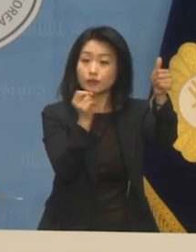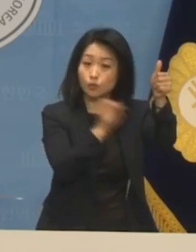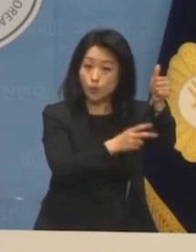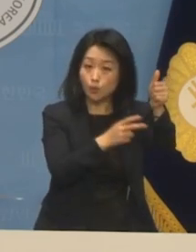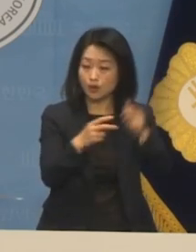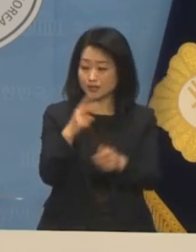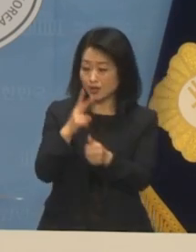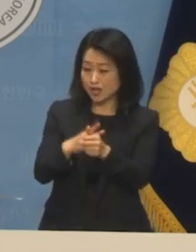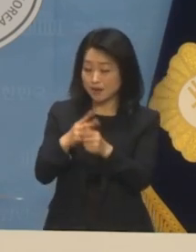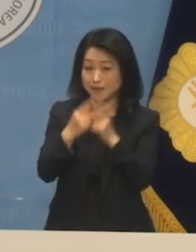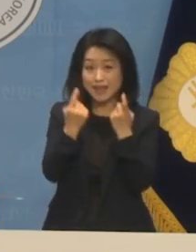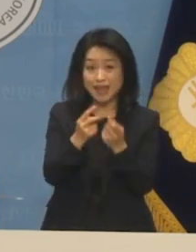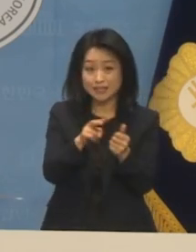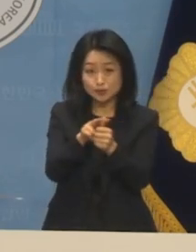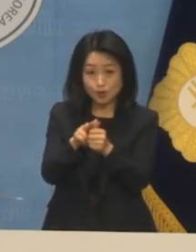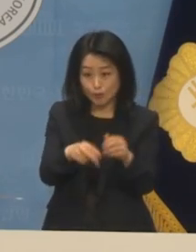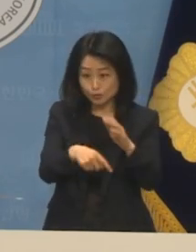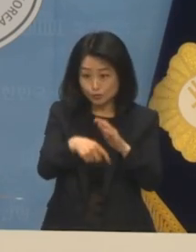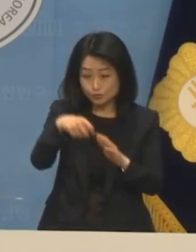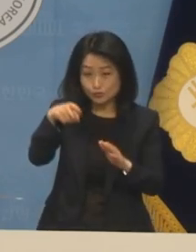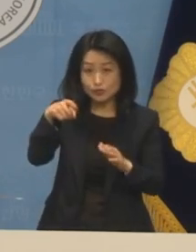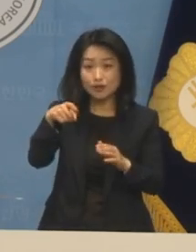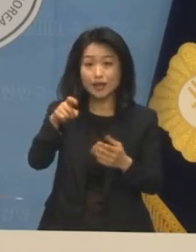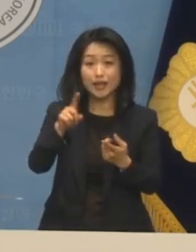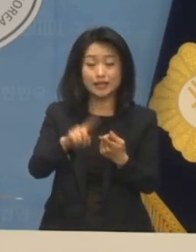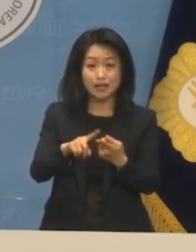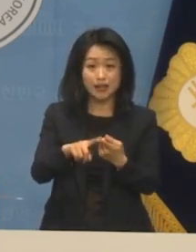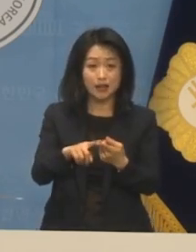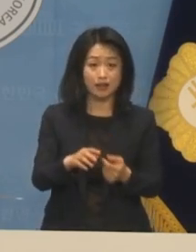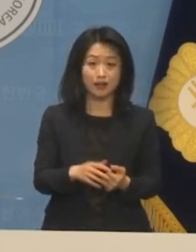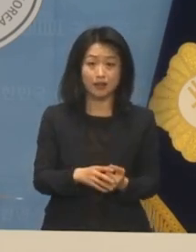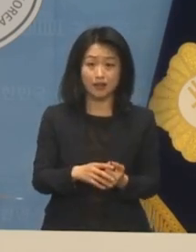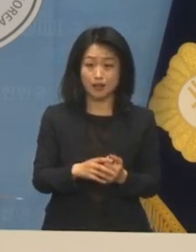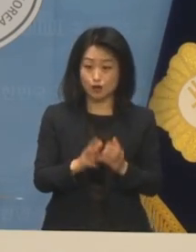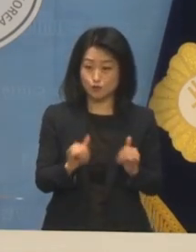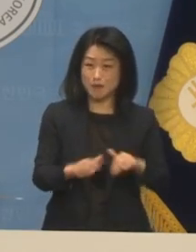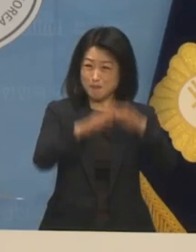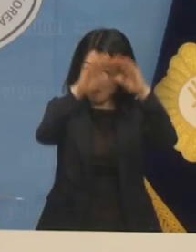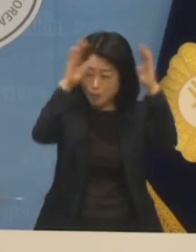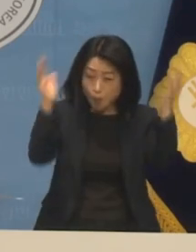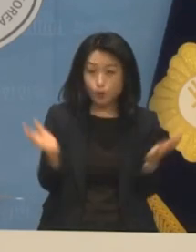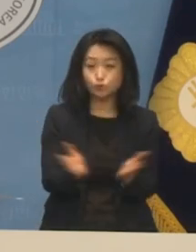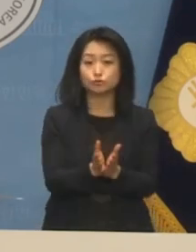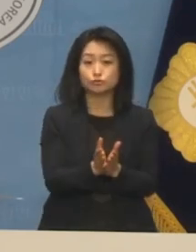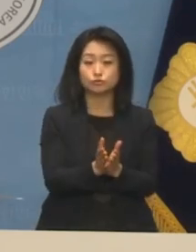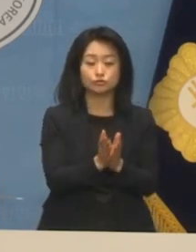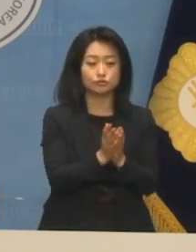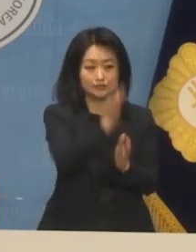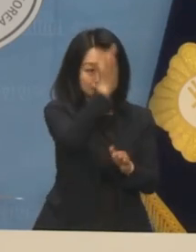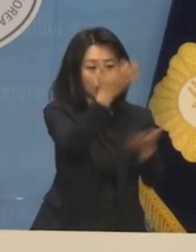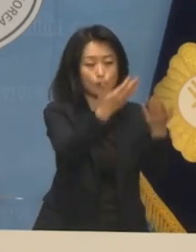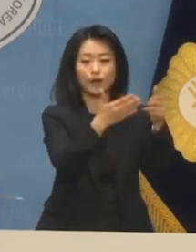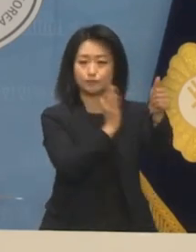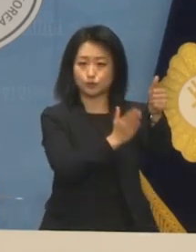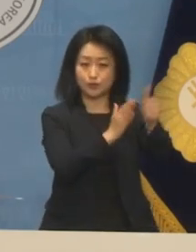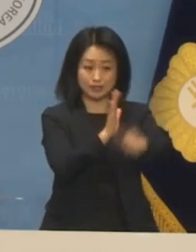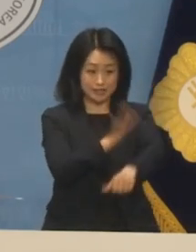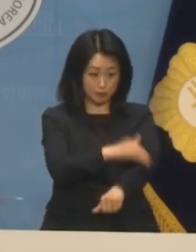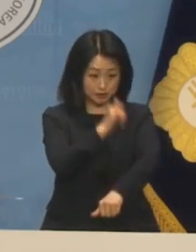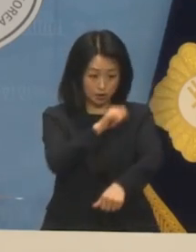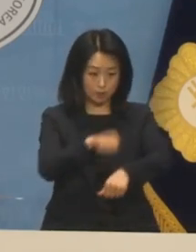개인정보의 소중함을 실천하는 학생, 학부모, 국민 모두에게 사과하십시오. 책임자를